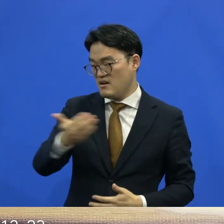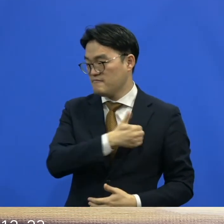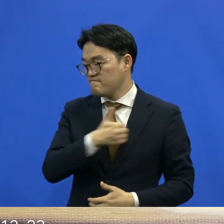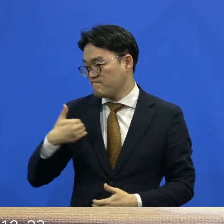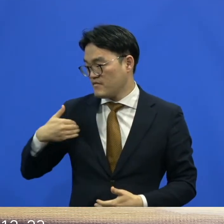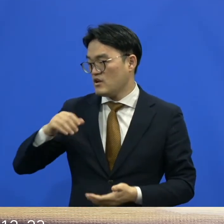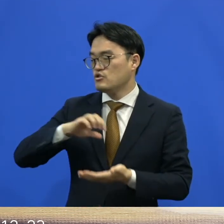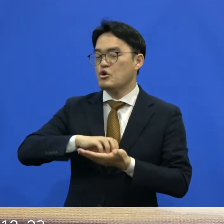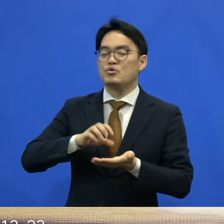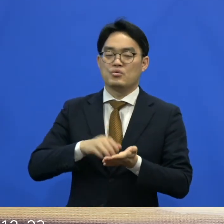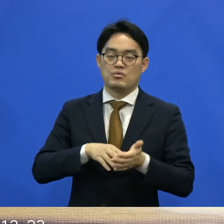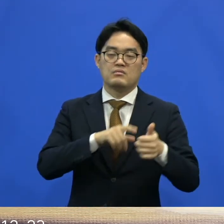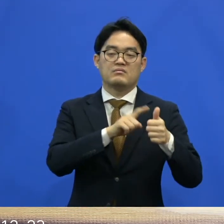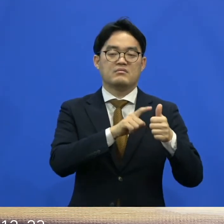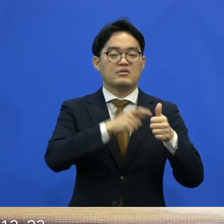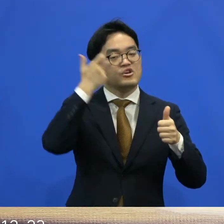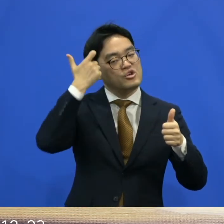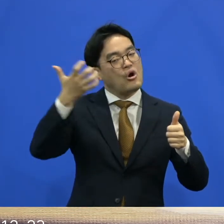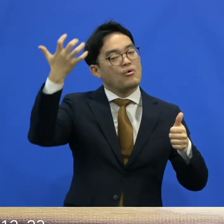여러분, 영혼이 약하면